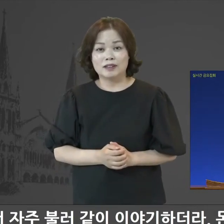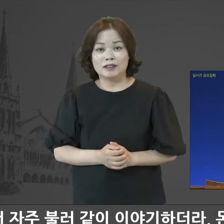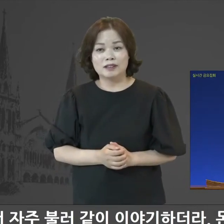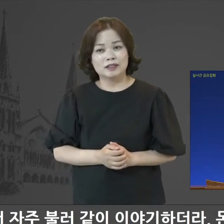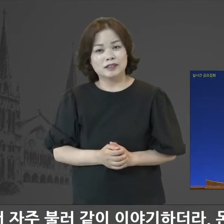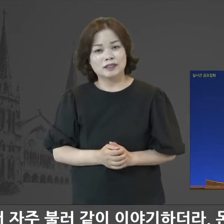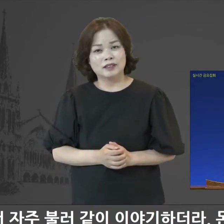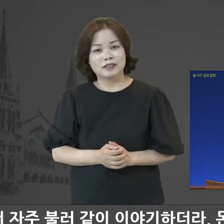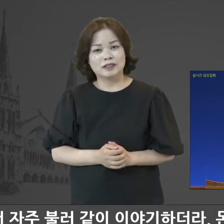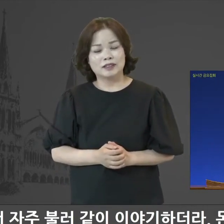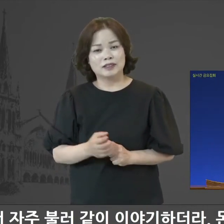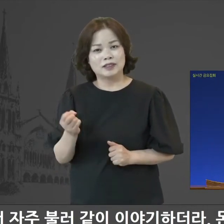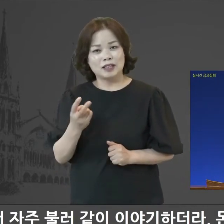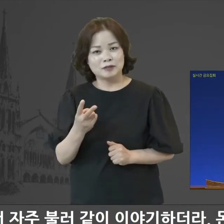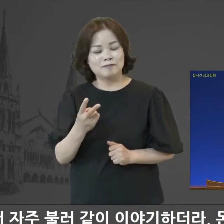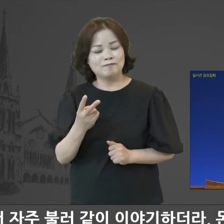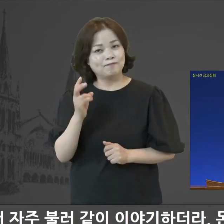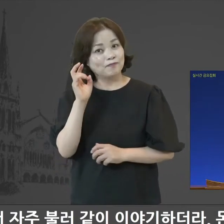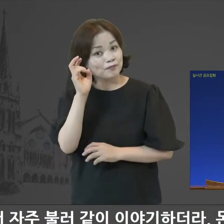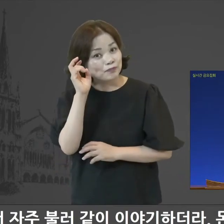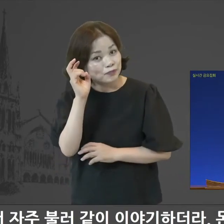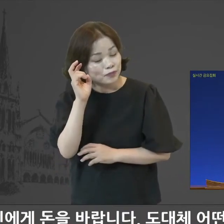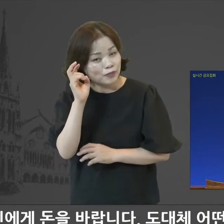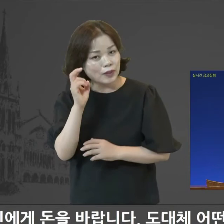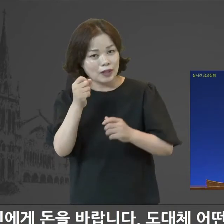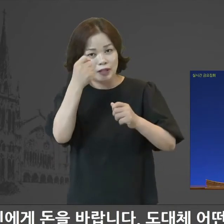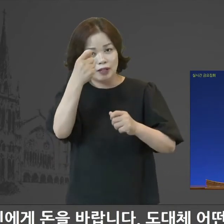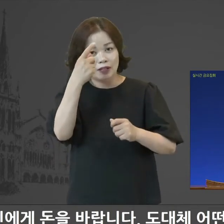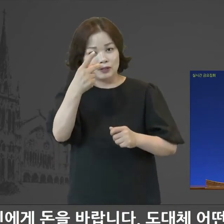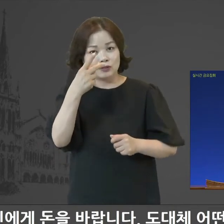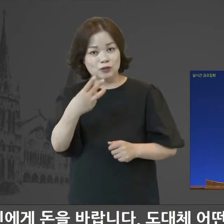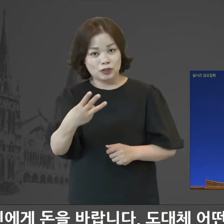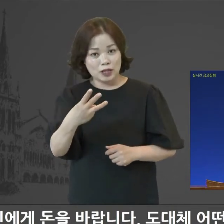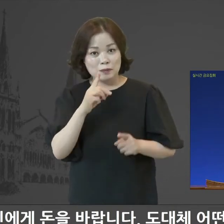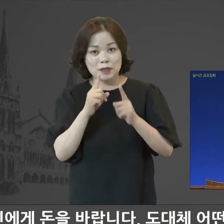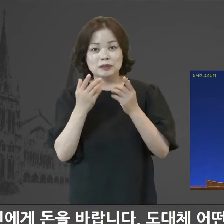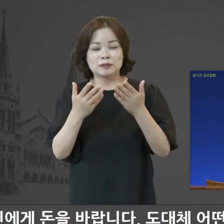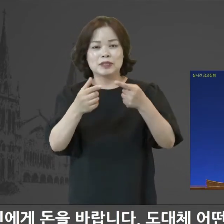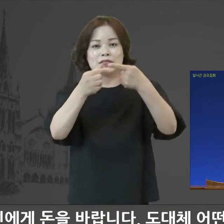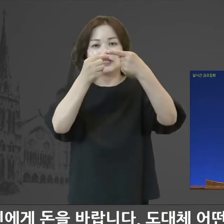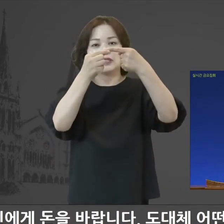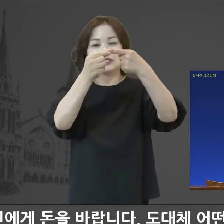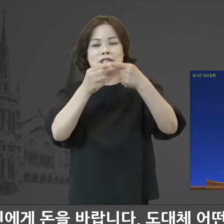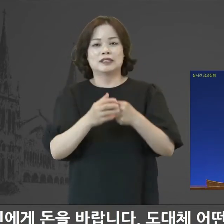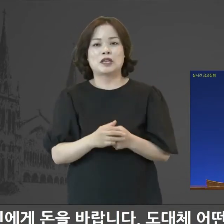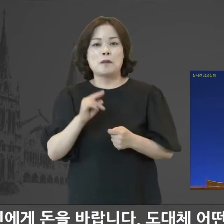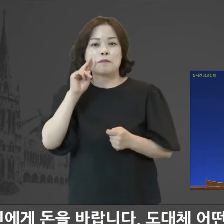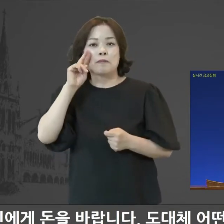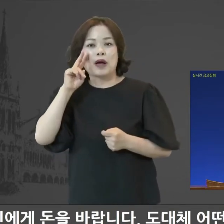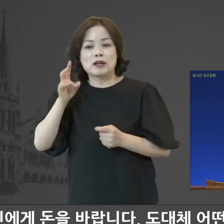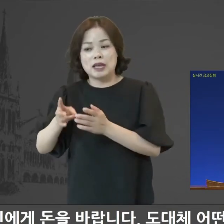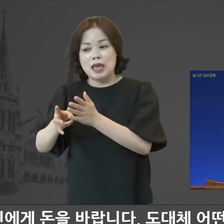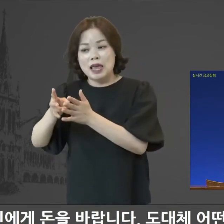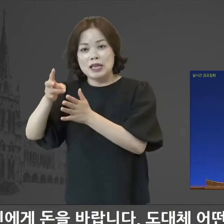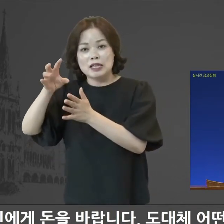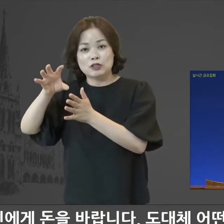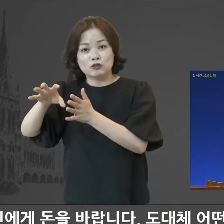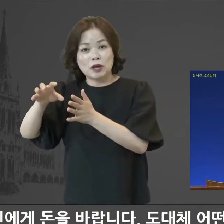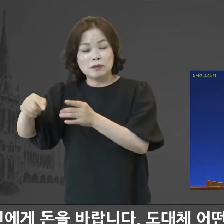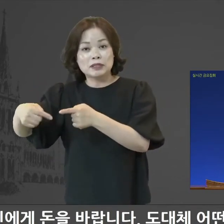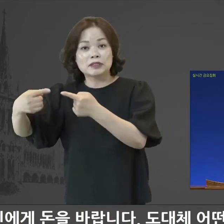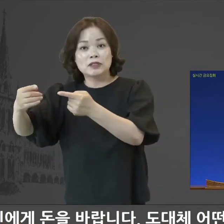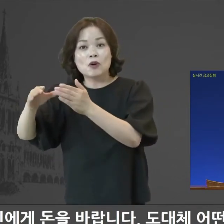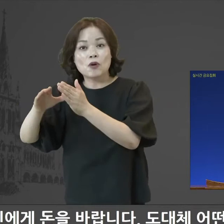요걸 갖다가 이제 이렇게 한 세 가지 정도로 유추를 하는데, 첫째는 바울이 예루살렘에 올라갈